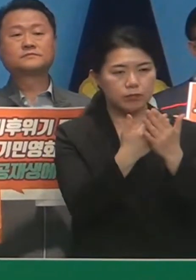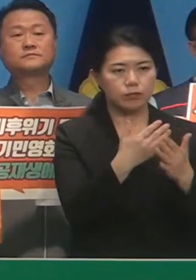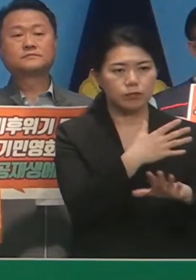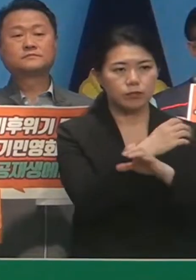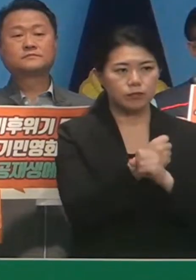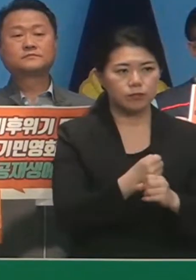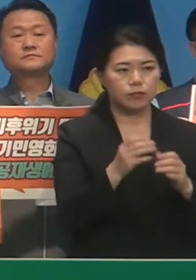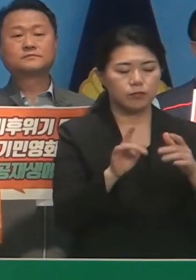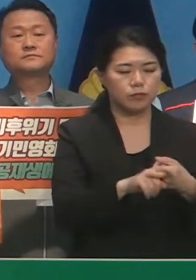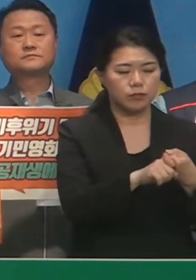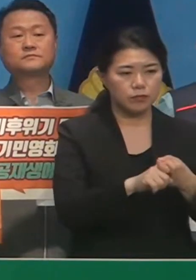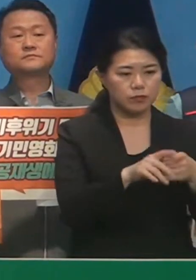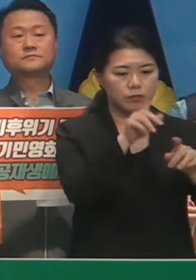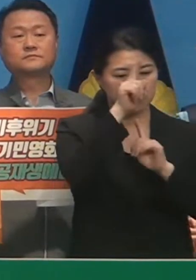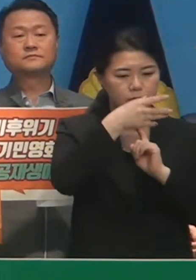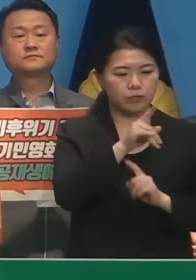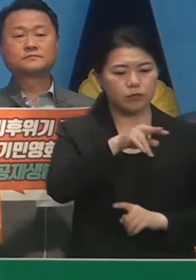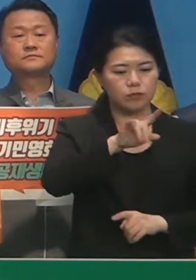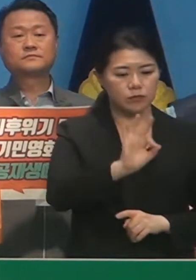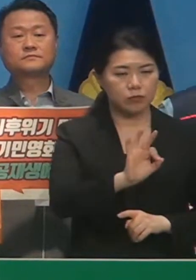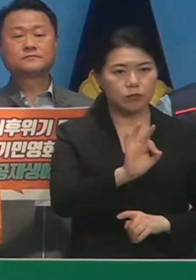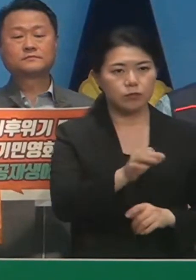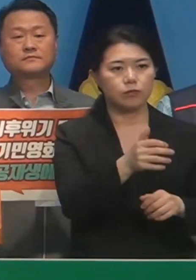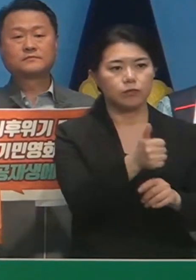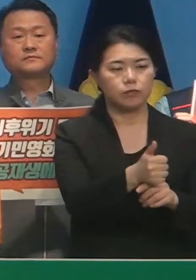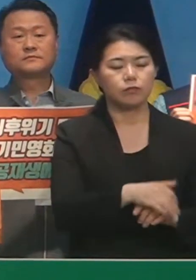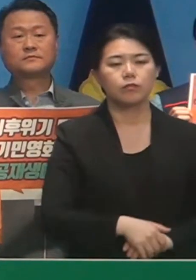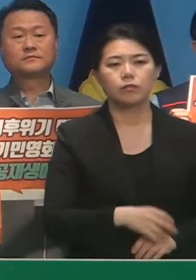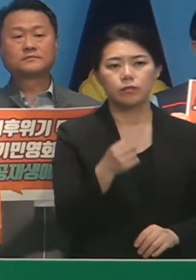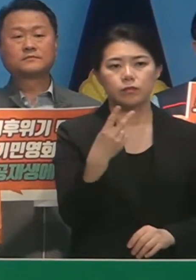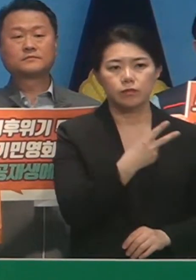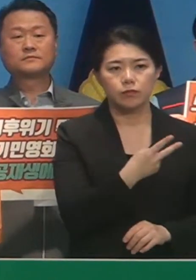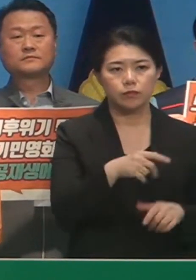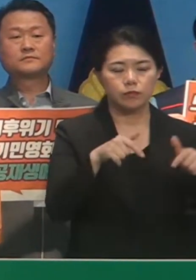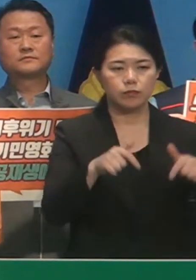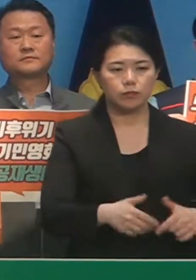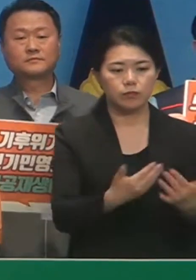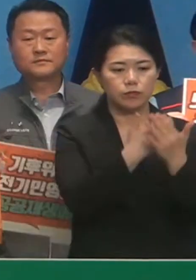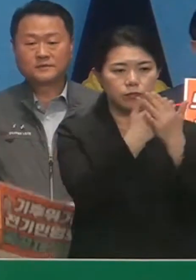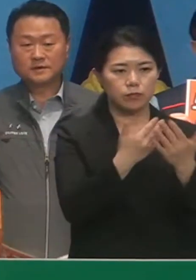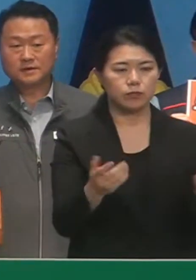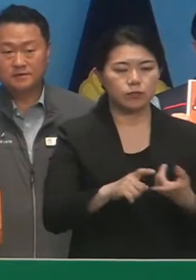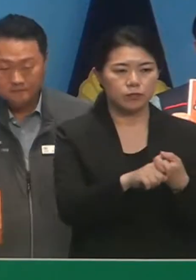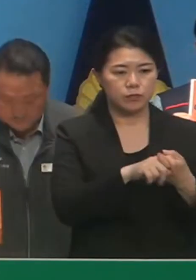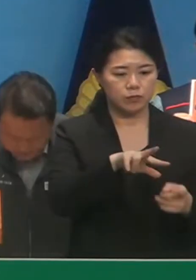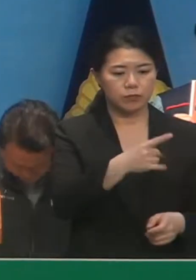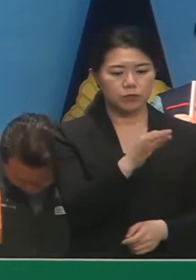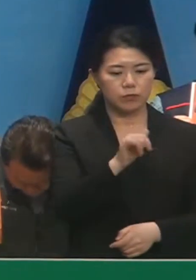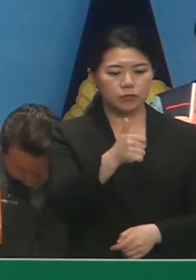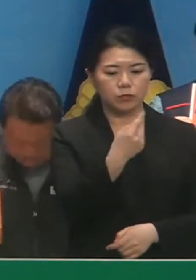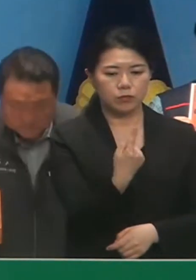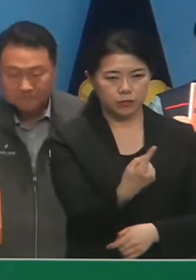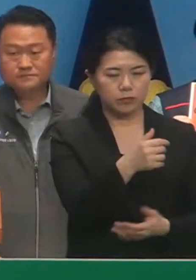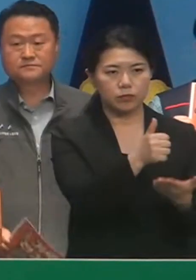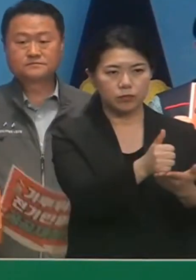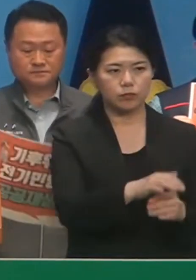비정규직연대 이태성 집행위원장님 참석해 주셨습니다. 다음 서부발전노조 조인호 위원장님 참석해